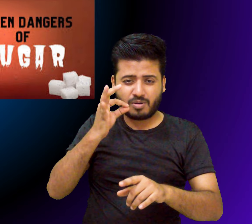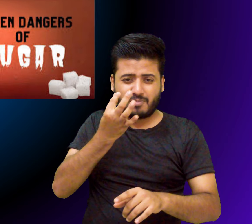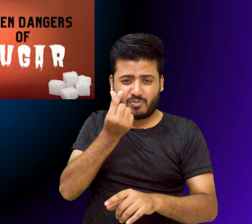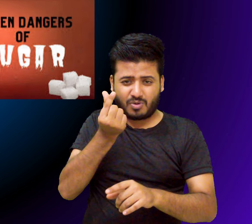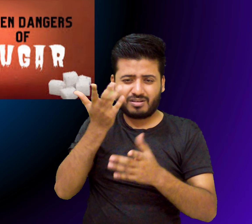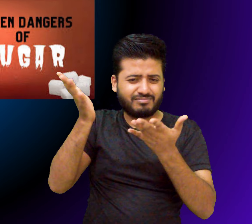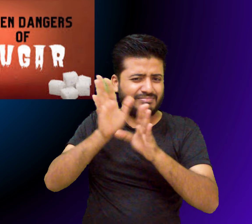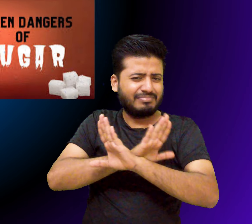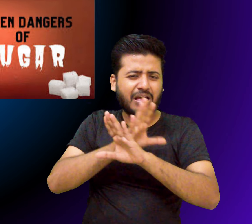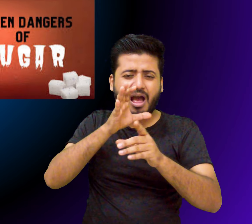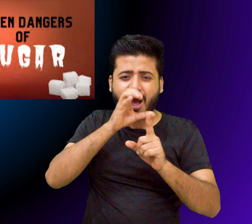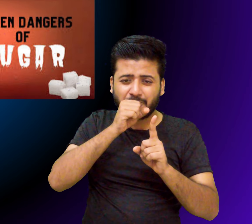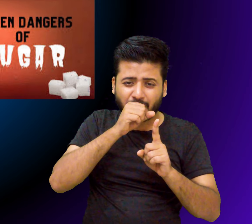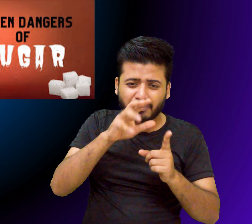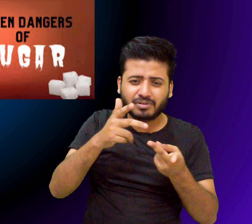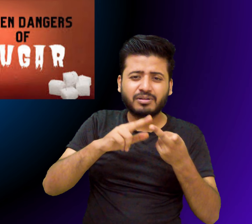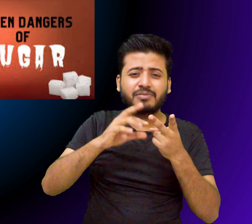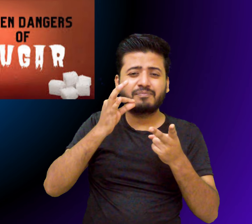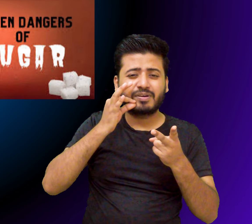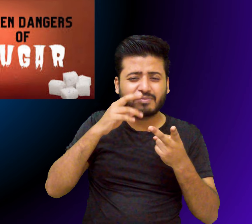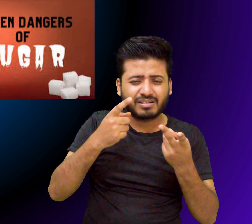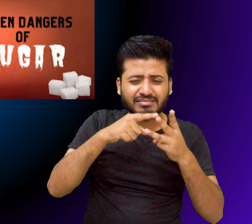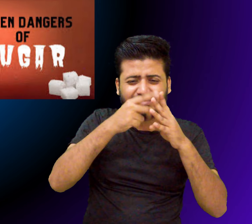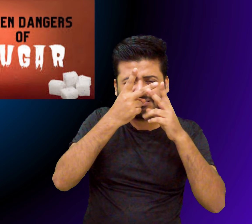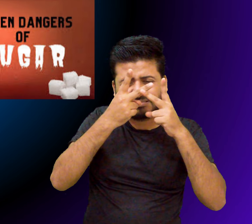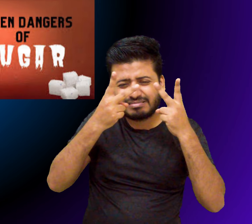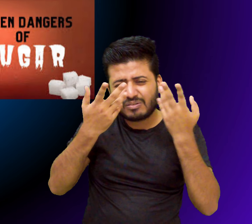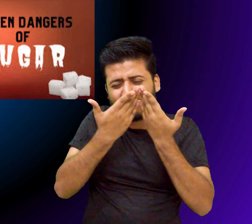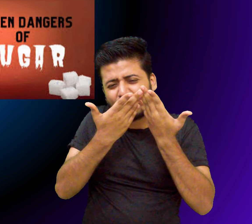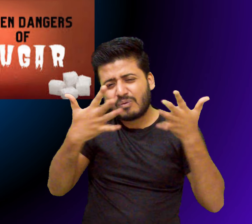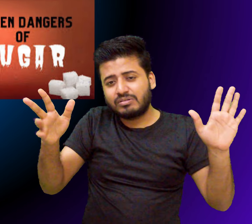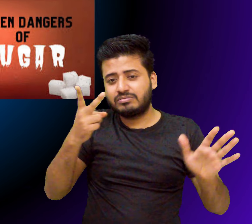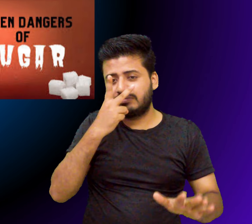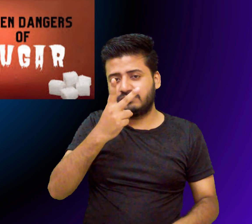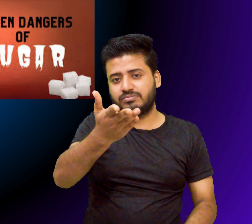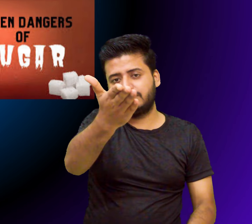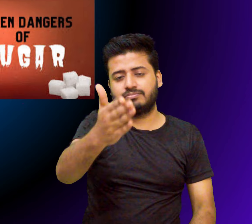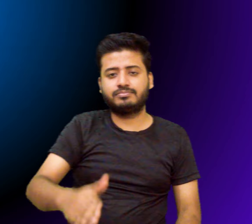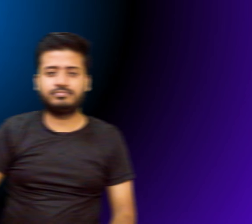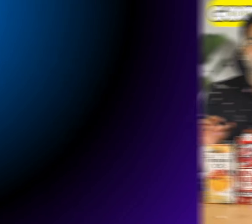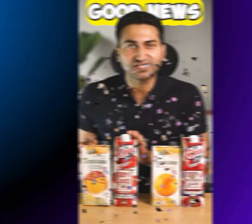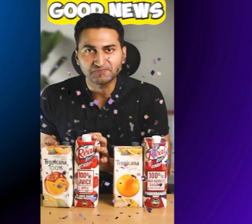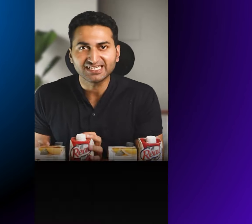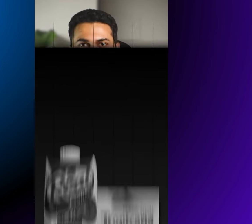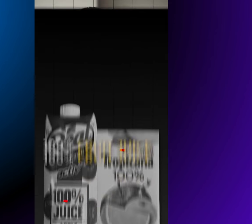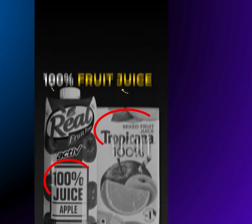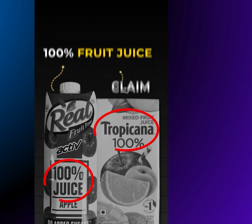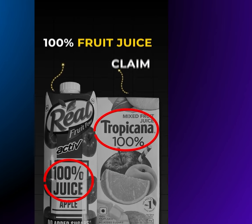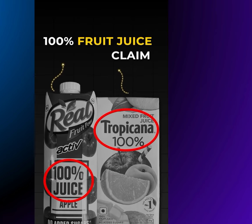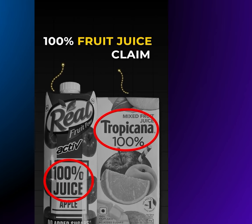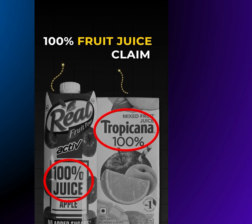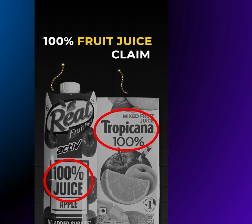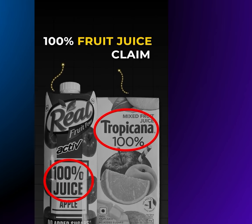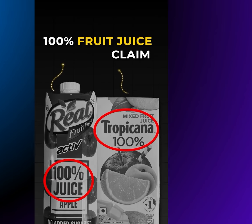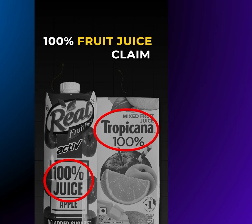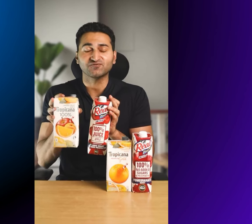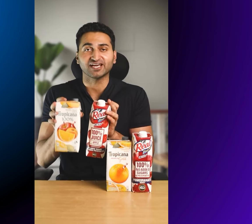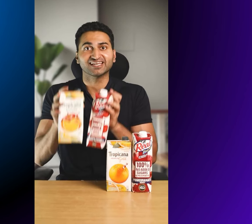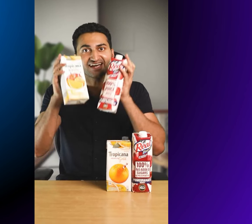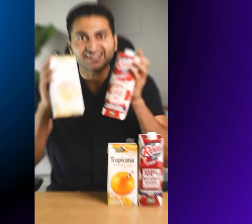risk to humans from specific dyes is debated, some dyes are no longer approved in certain countries. कंपनीज ने 100% फ्रूट जूस का क्लेम फाइनली हटा